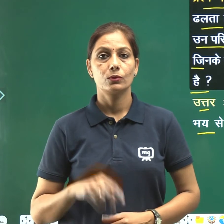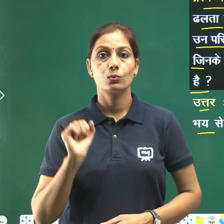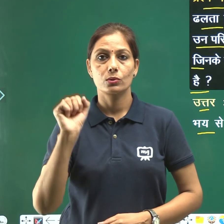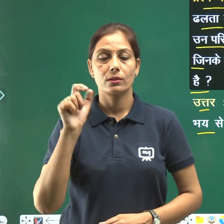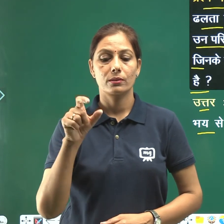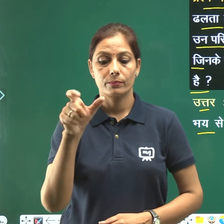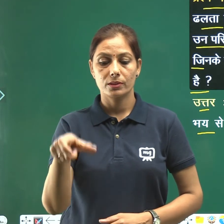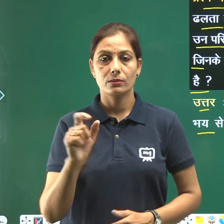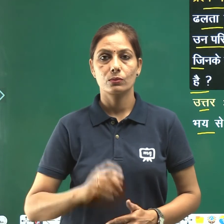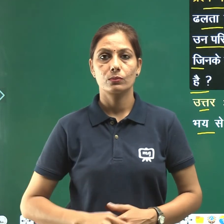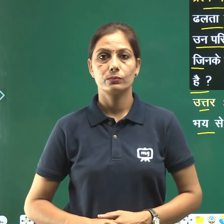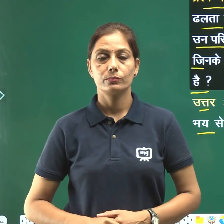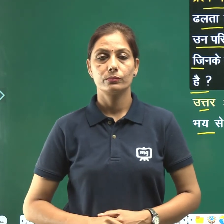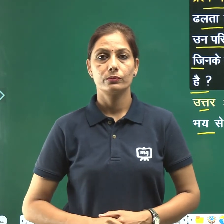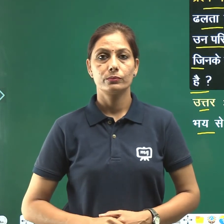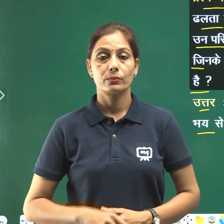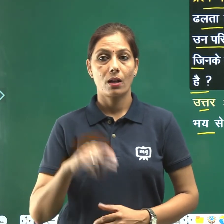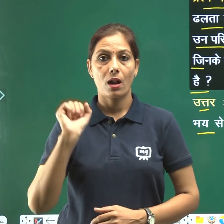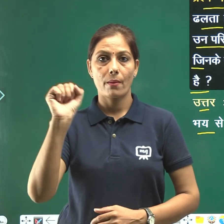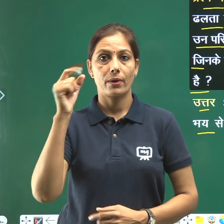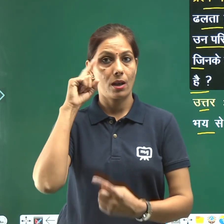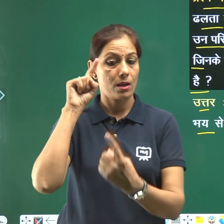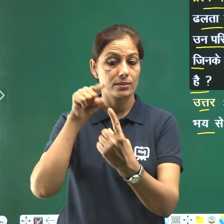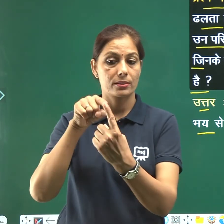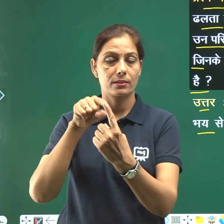उसे अपने लक्ष्य तक